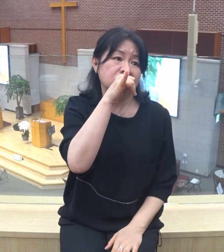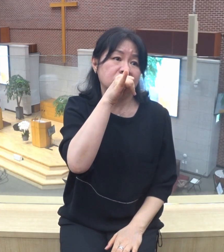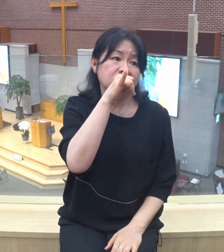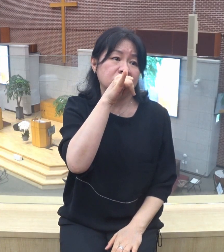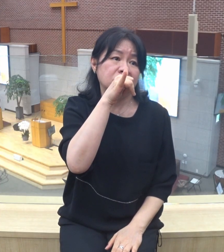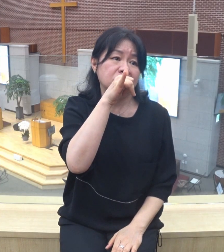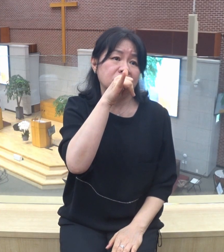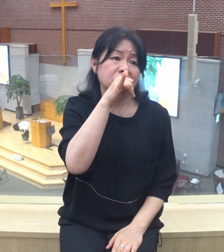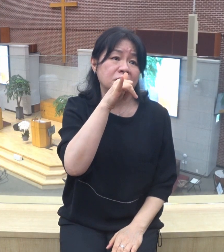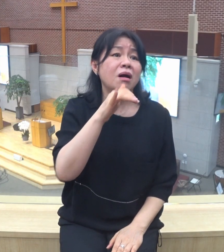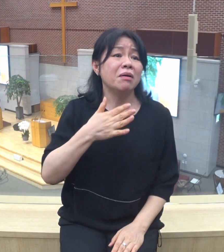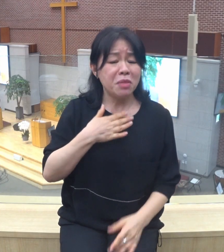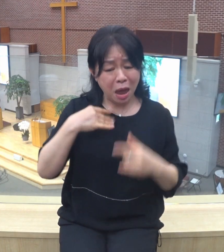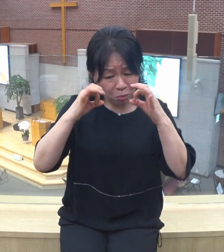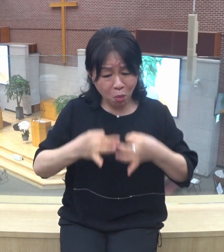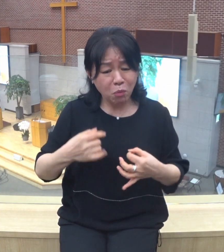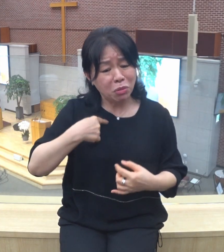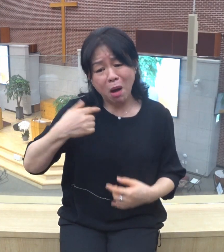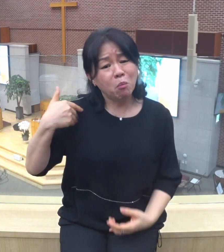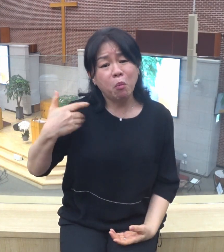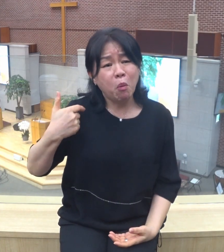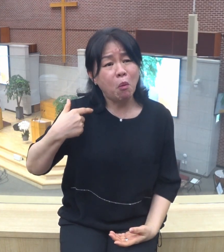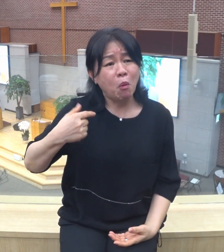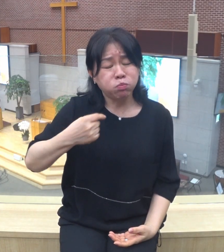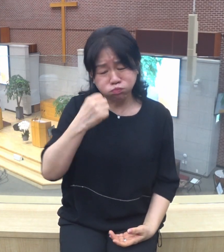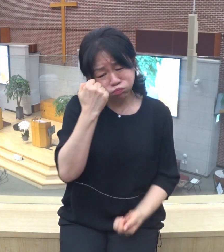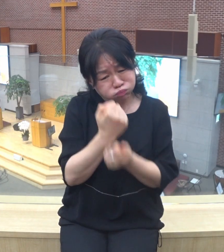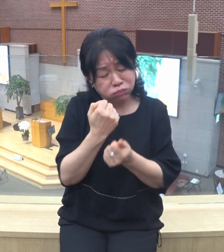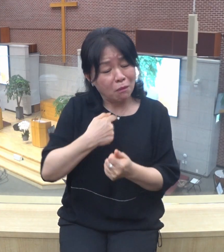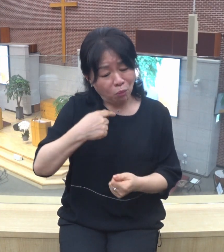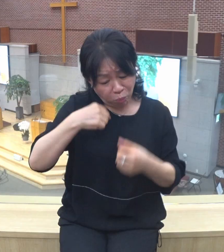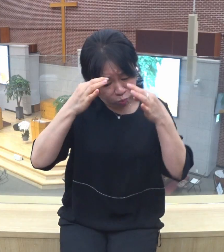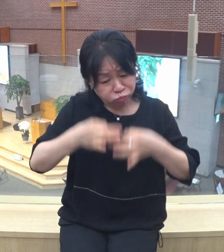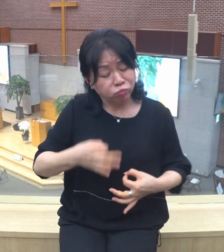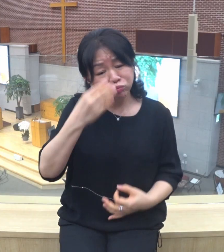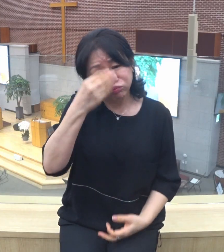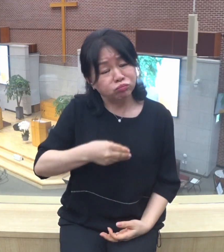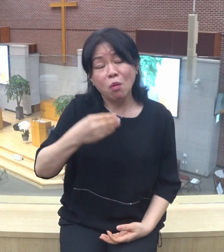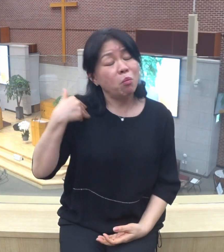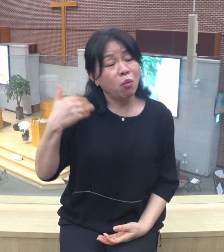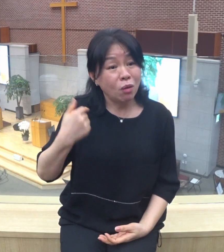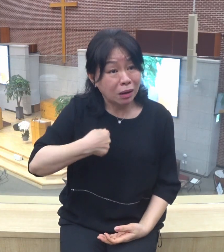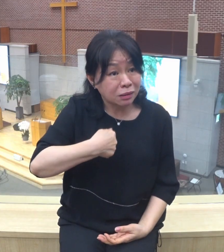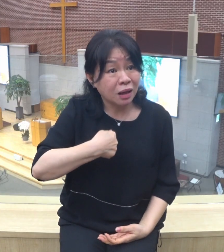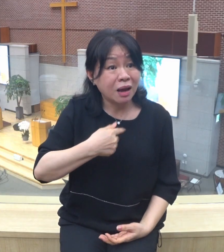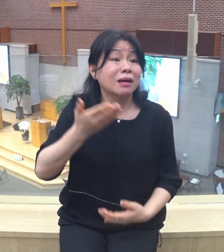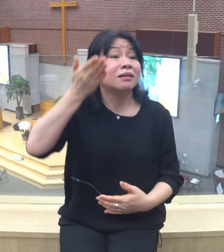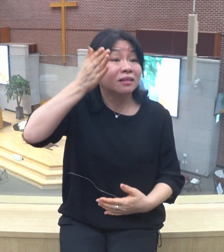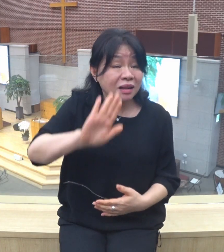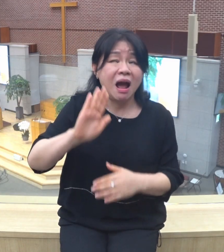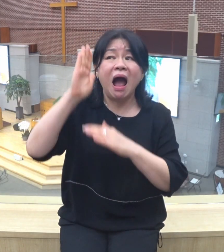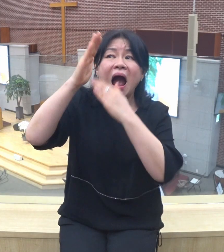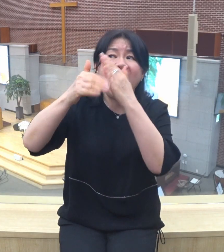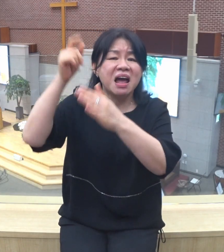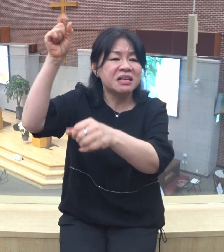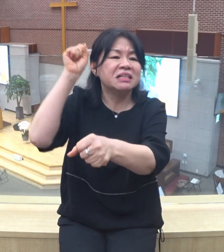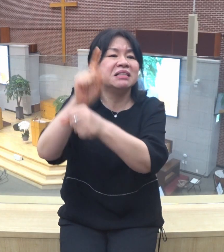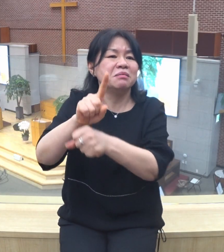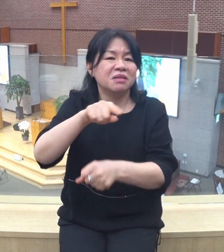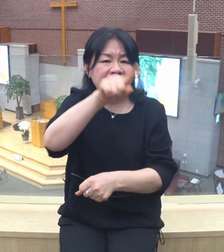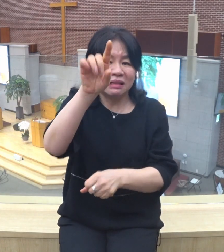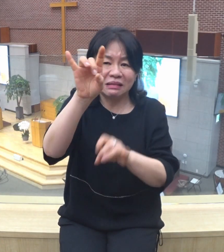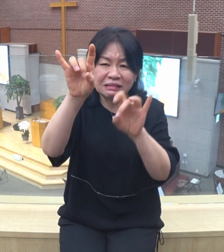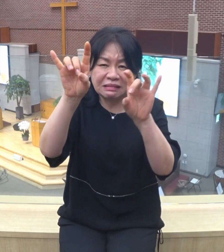내가 알지 못하는 나의 모습들, 하나님께서 창조하신 본래의 모습들, 저희가 세상에 나와서